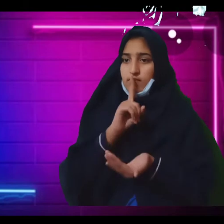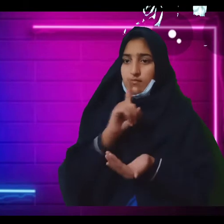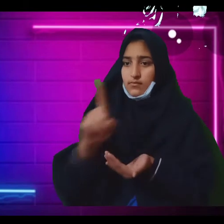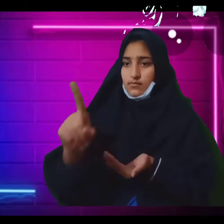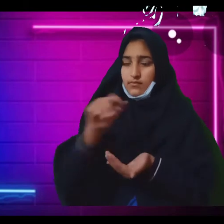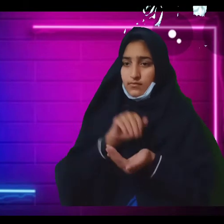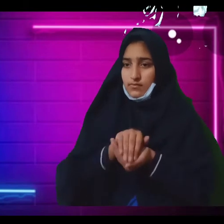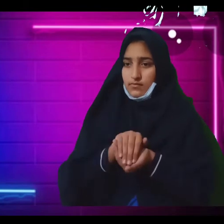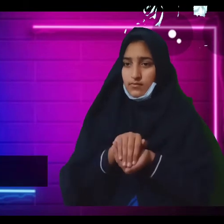अमानत,